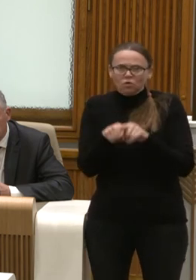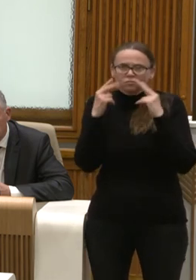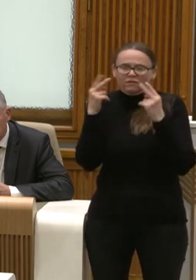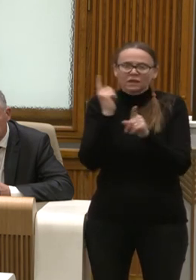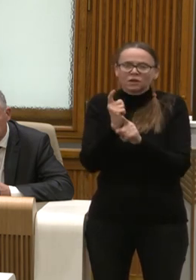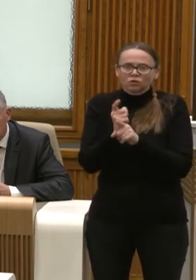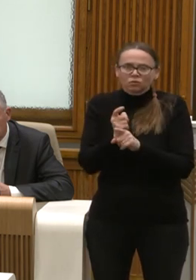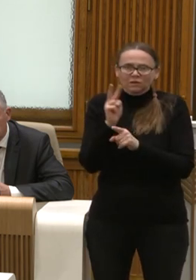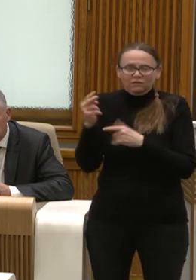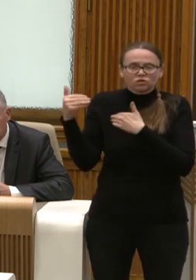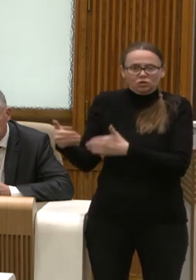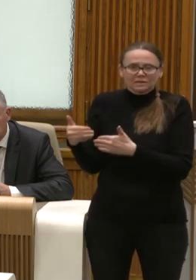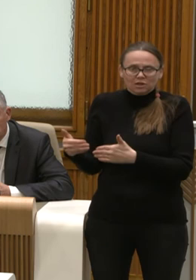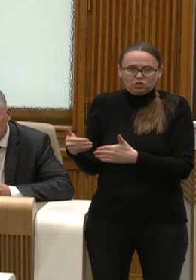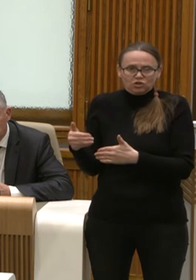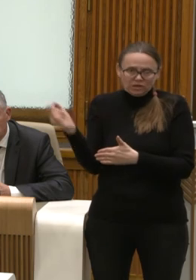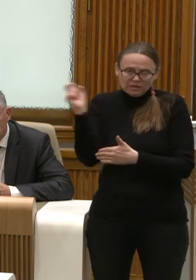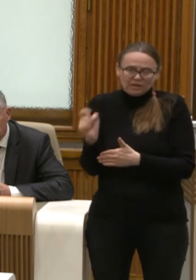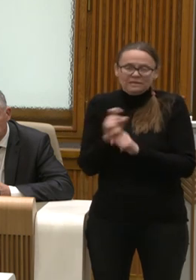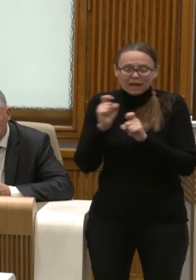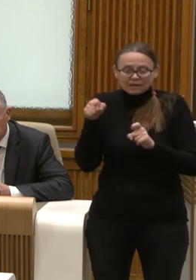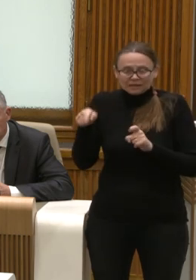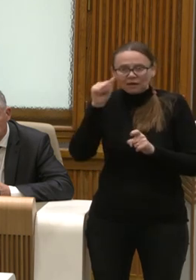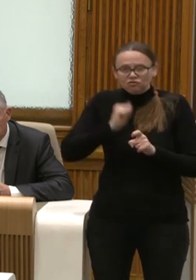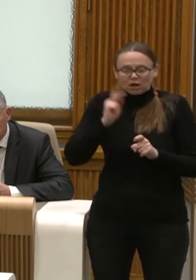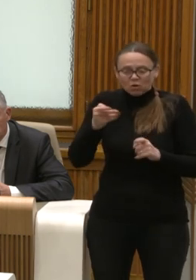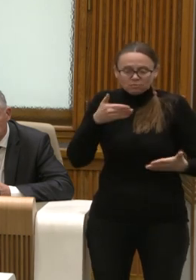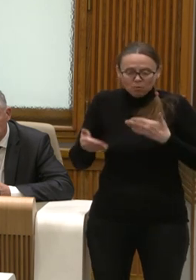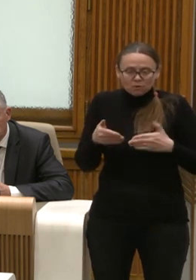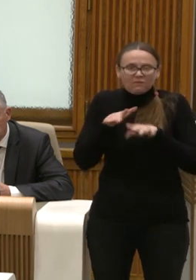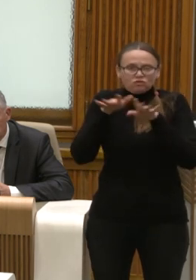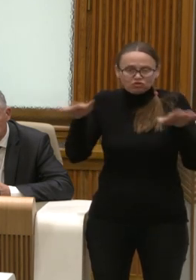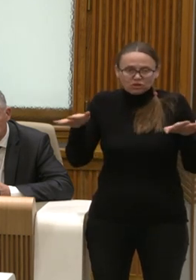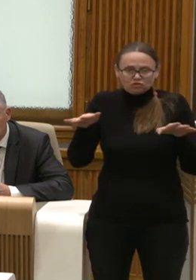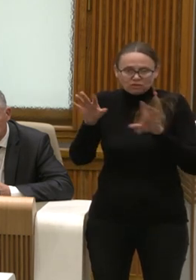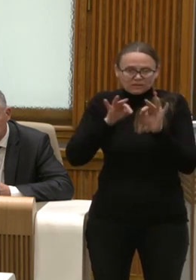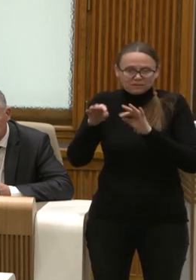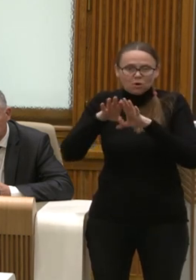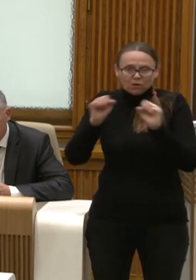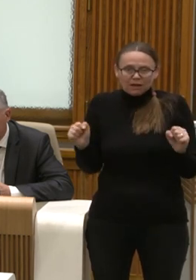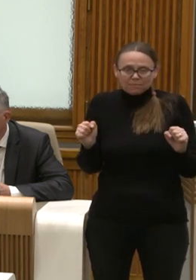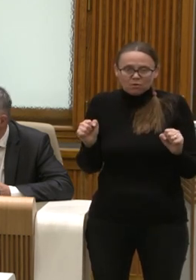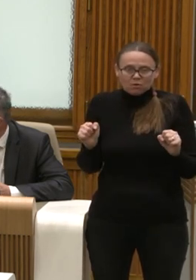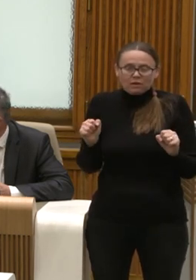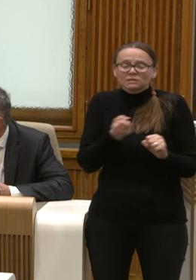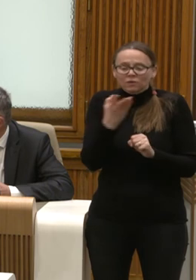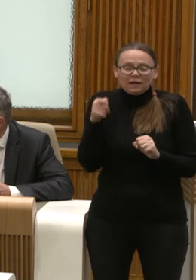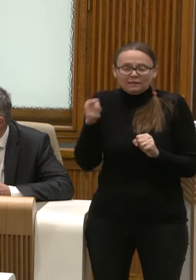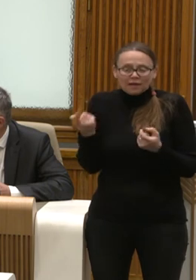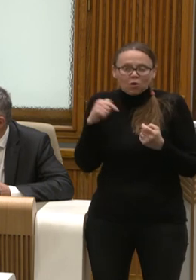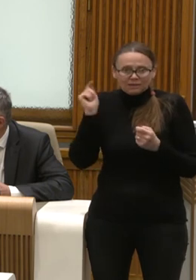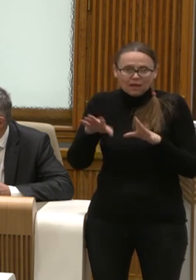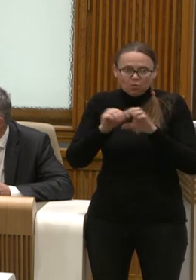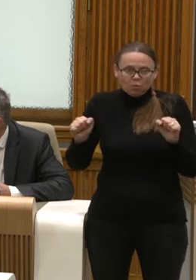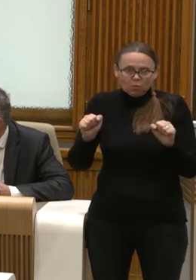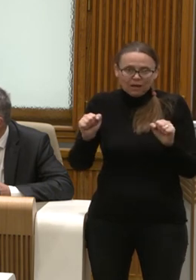tudi v naši soseščini. Zaradi tega včeraj, ko smo obravnavali ta širši nabor ukrepov, smo nekateri od teh ukrepov